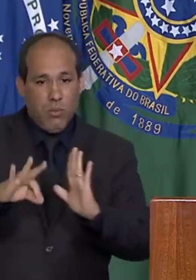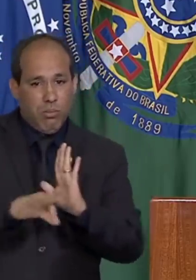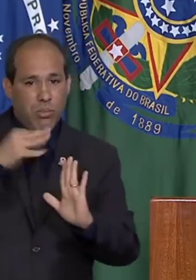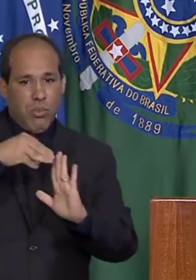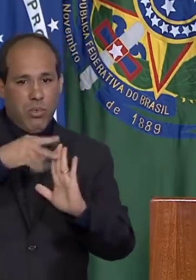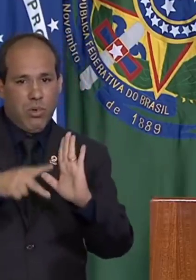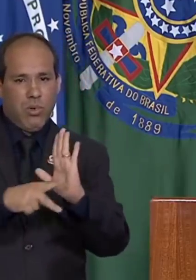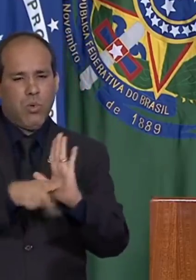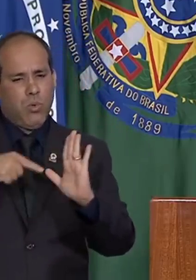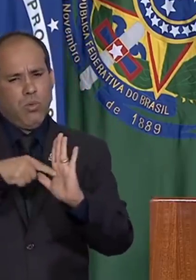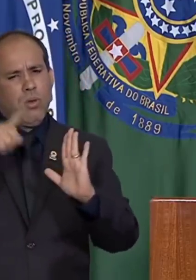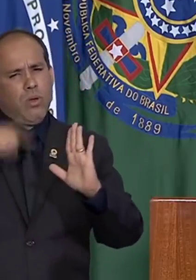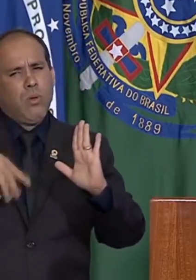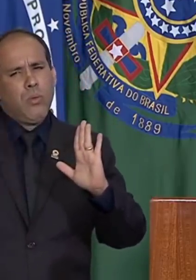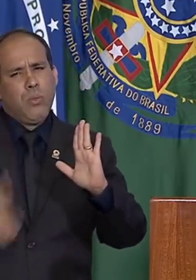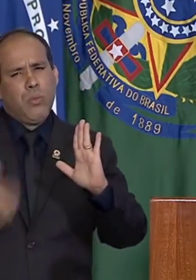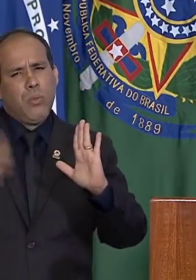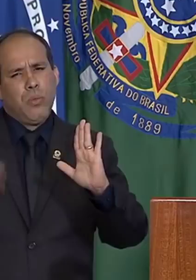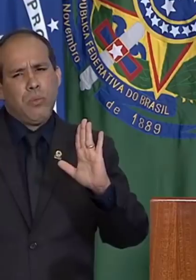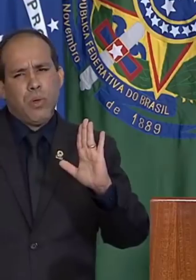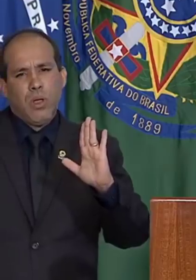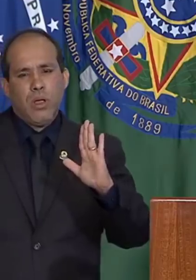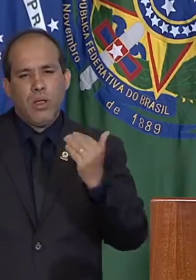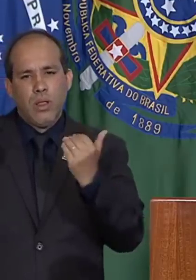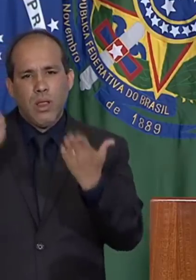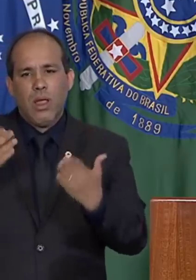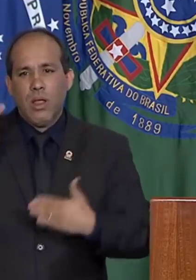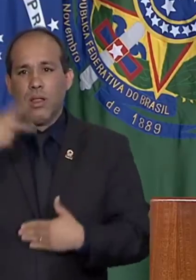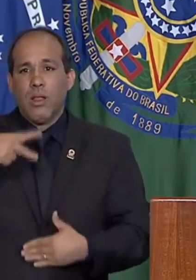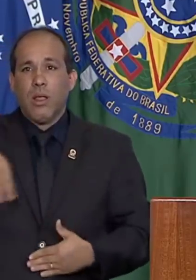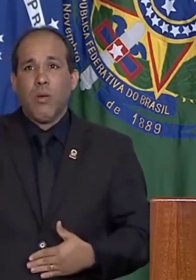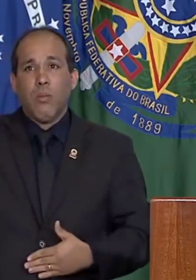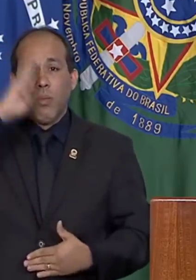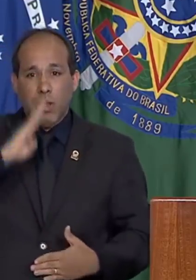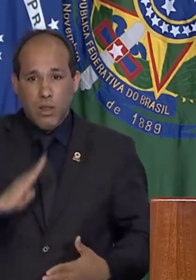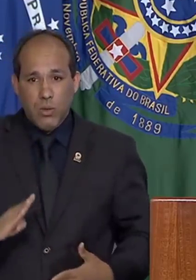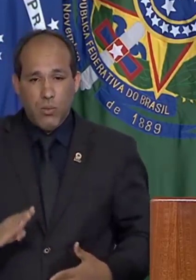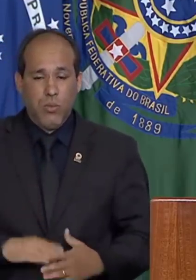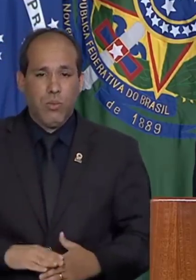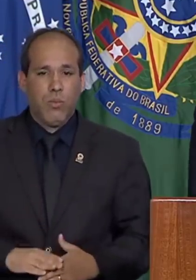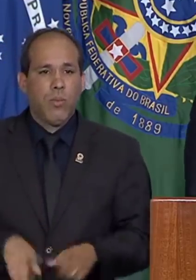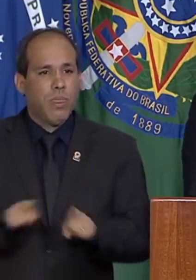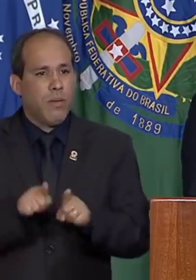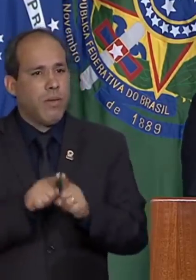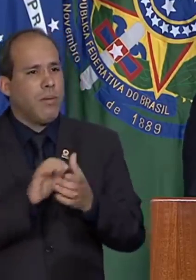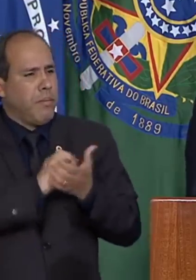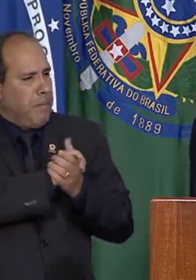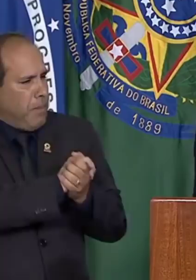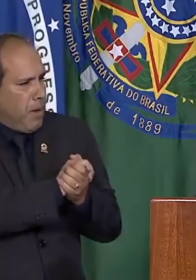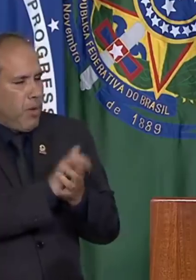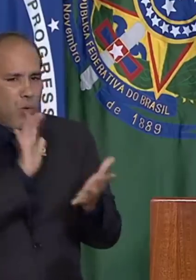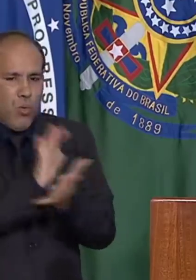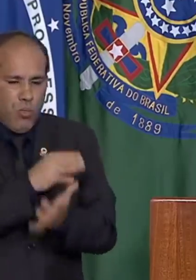hoje realmente não tem preço para o nosso querido Brasil. Assim sendo, eu quero parabenizar a minha equipe de